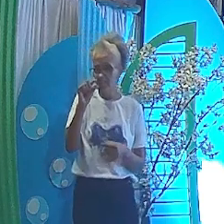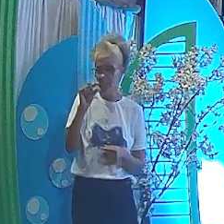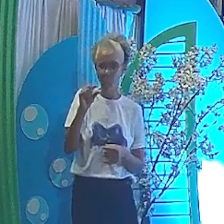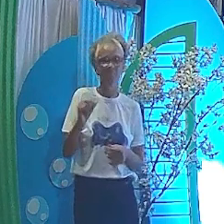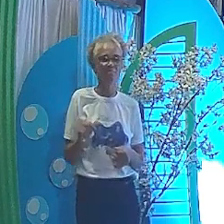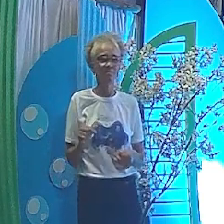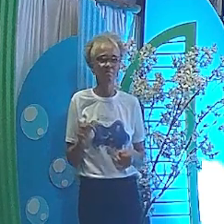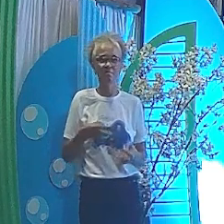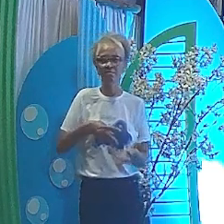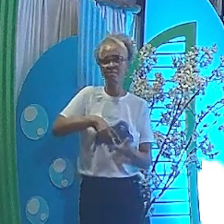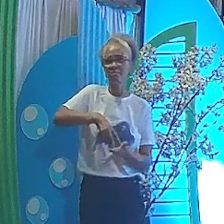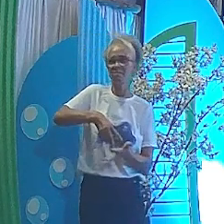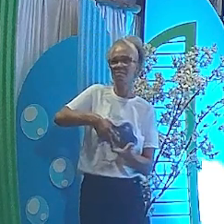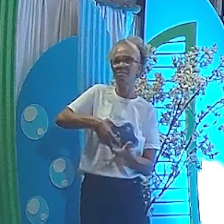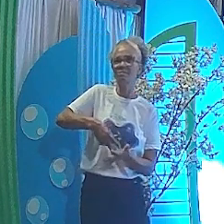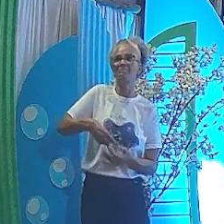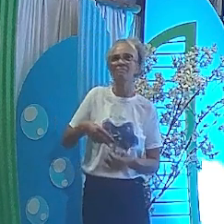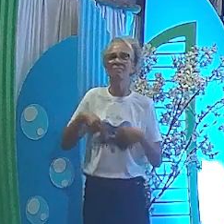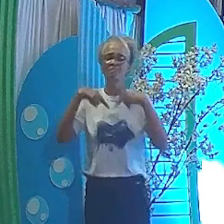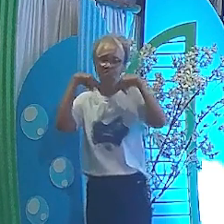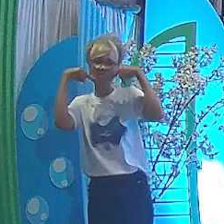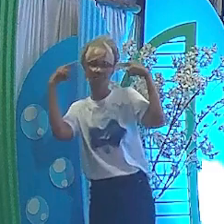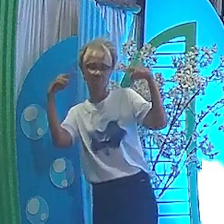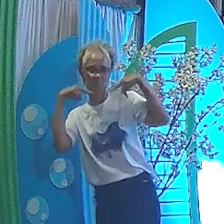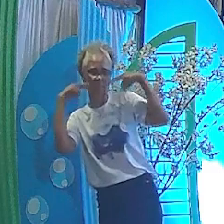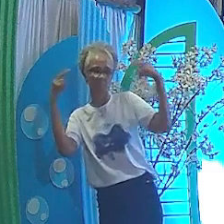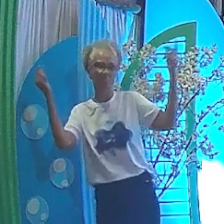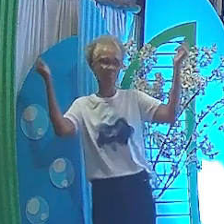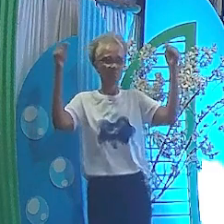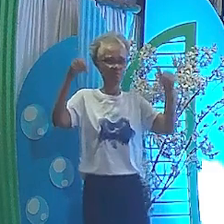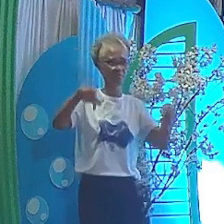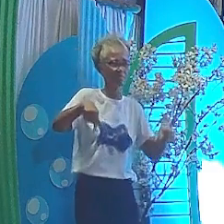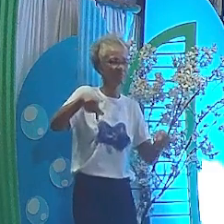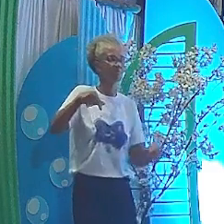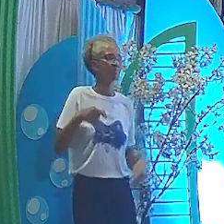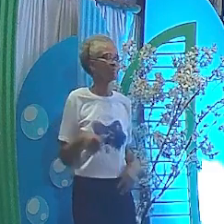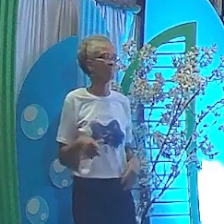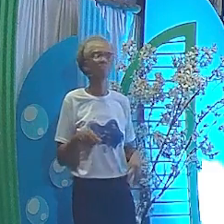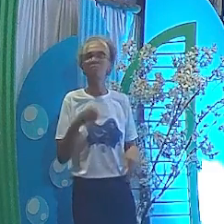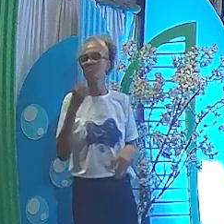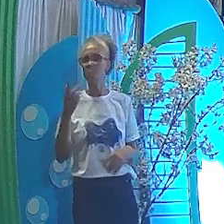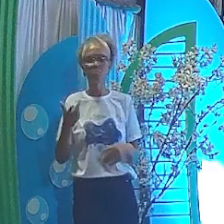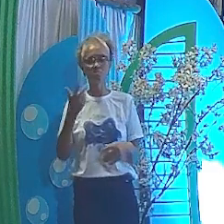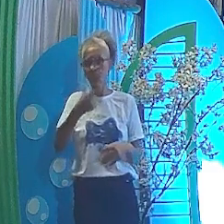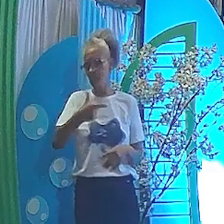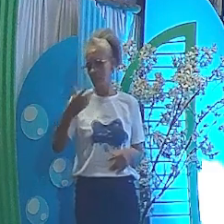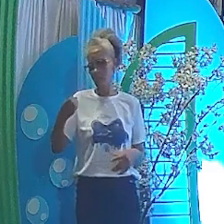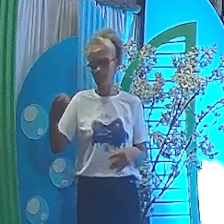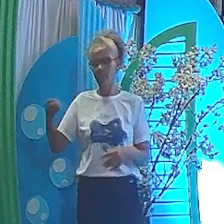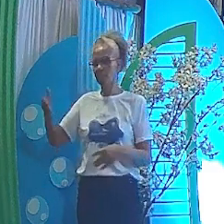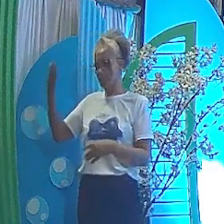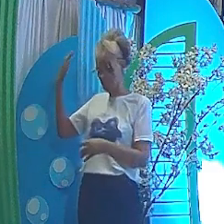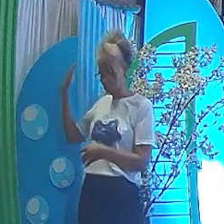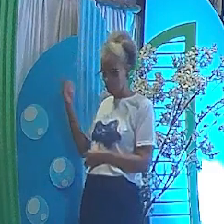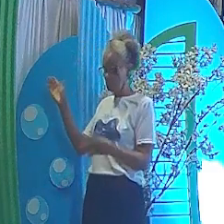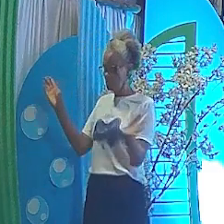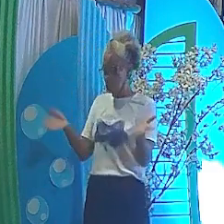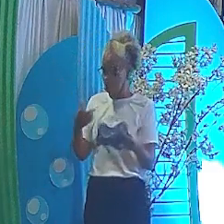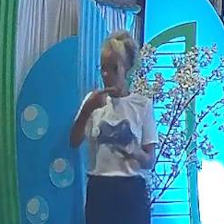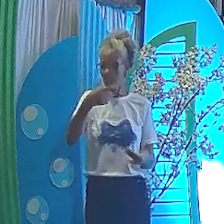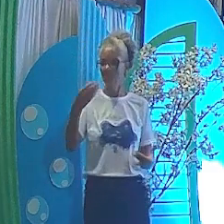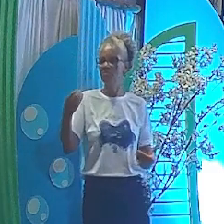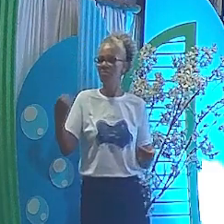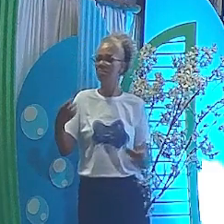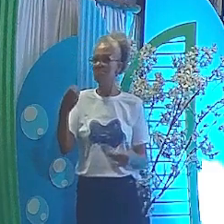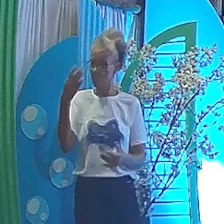essa experiência, e a cada ano, assim, isso tem sido uma experiência muito rica também para a gente. E esse